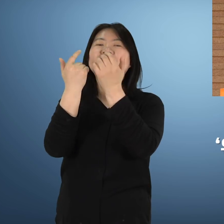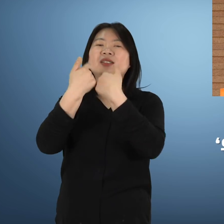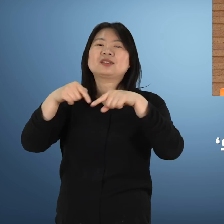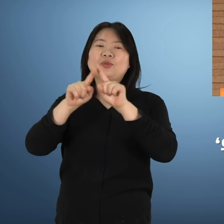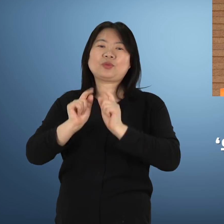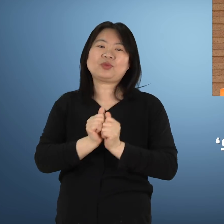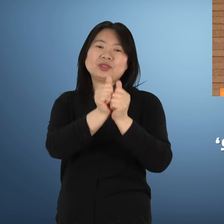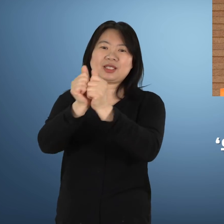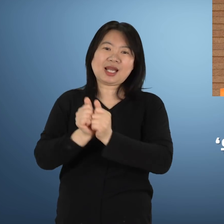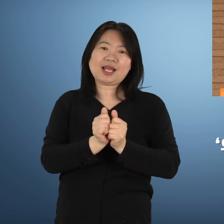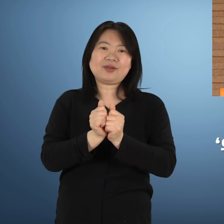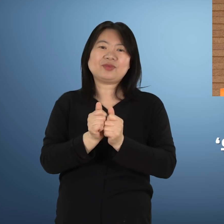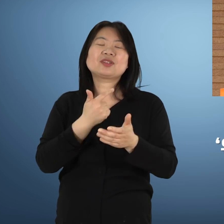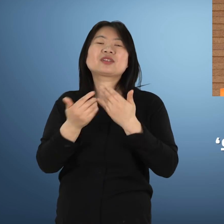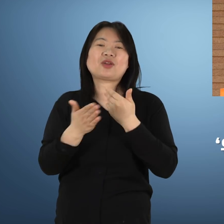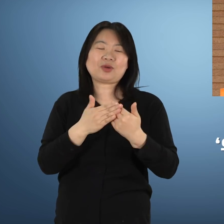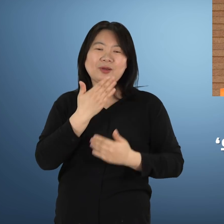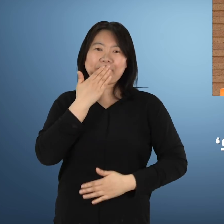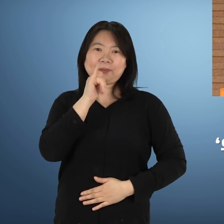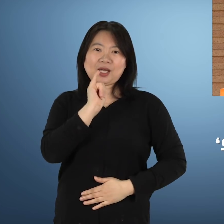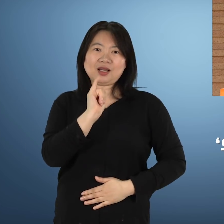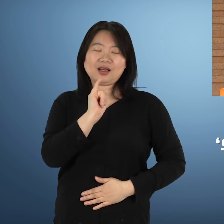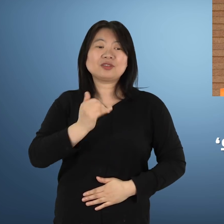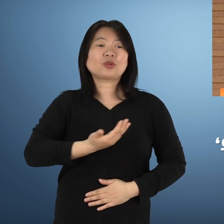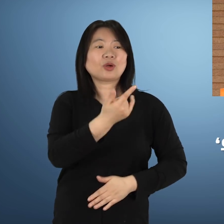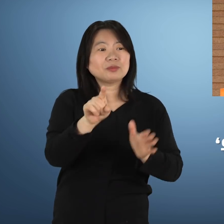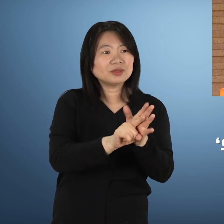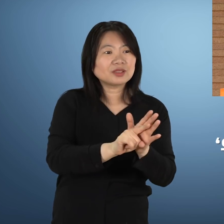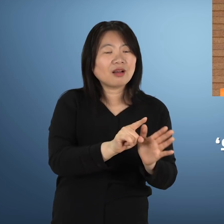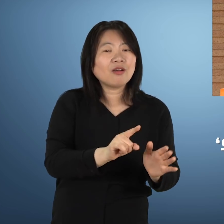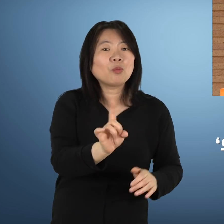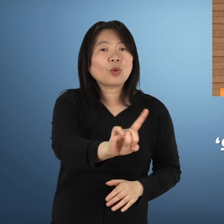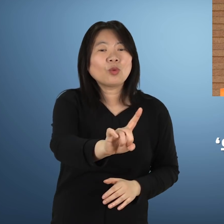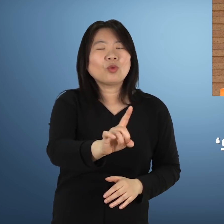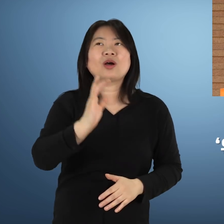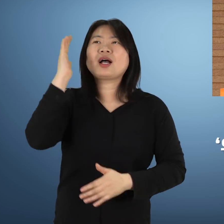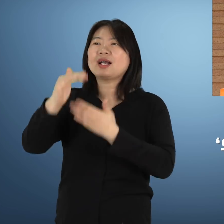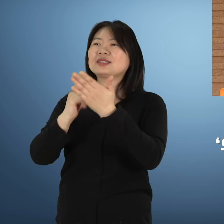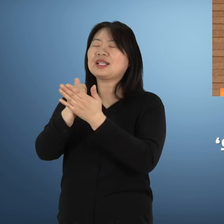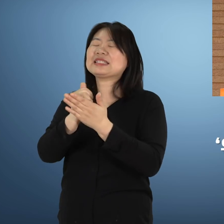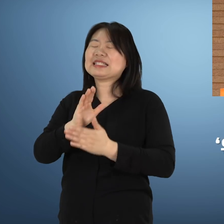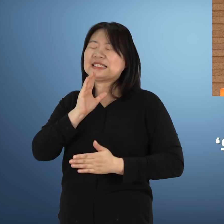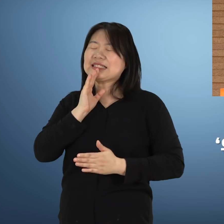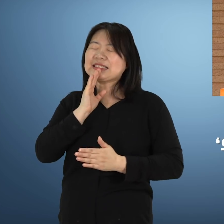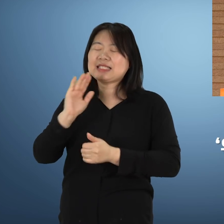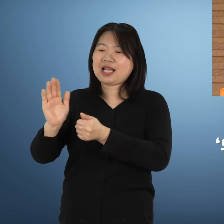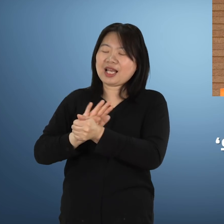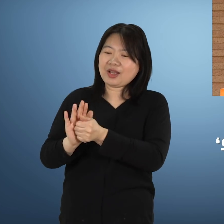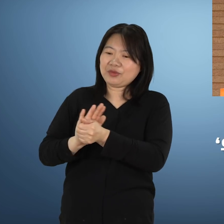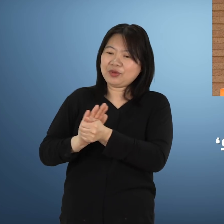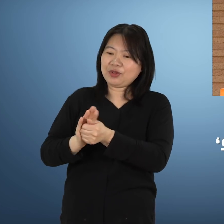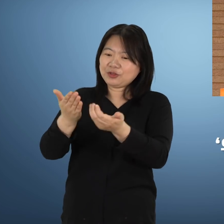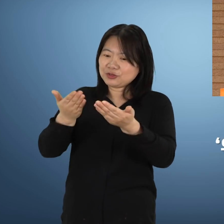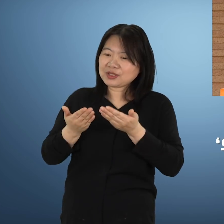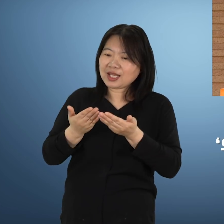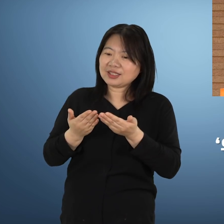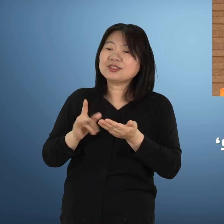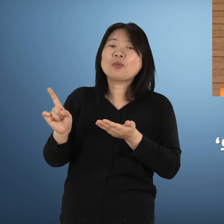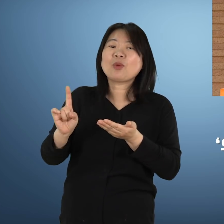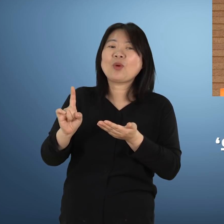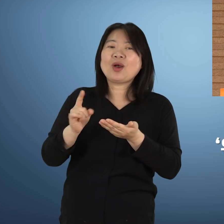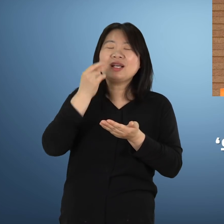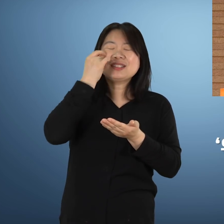임재입니다. 사랑하는 성도 여러분, 믿습니까? 하나님의 진정한 위로라는 것은